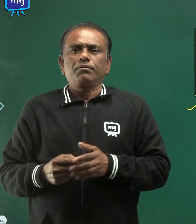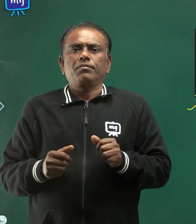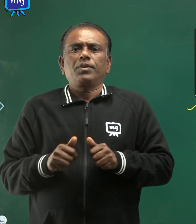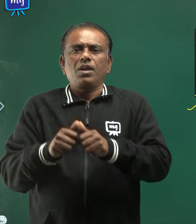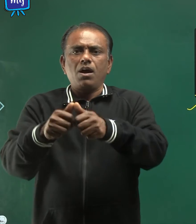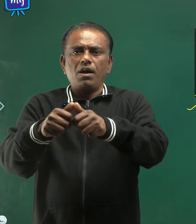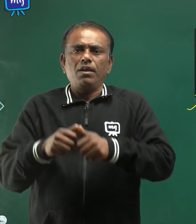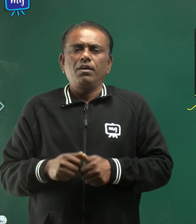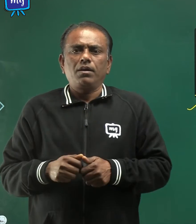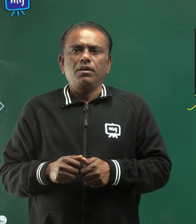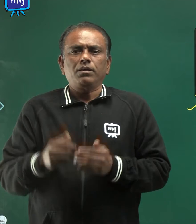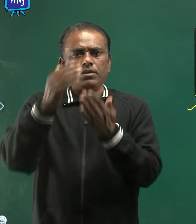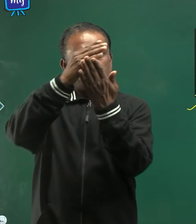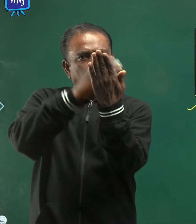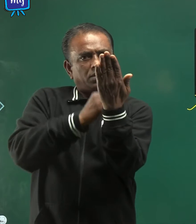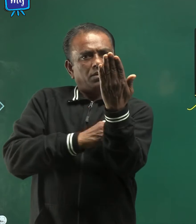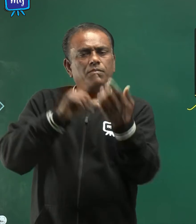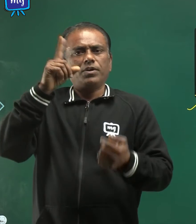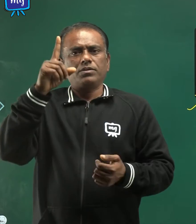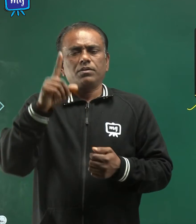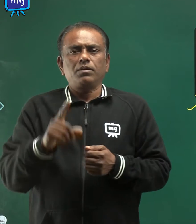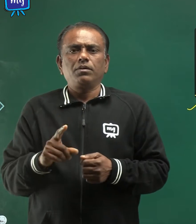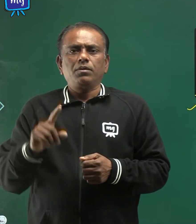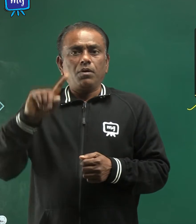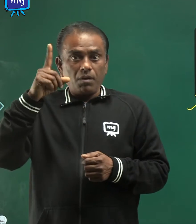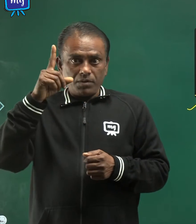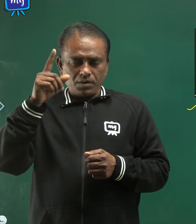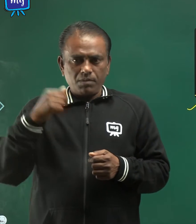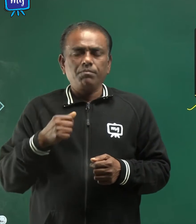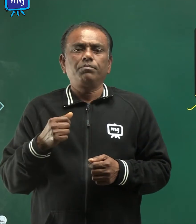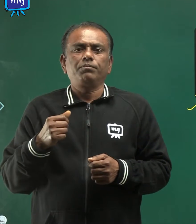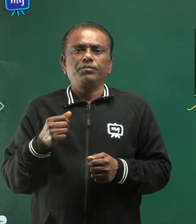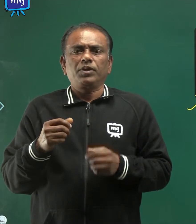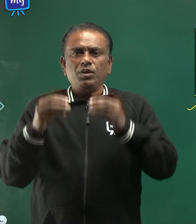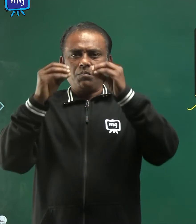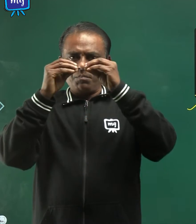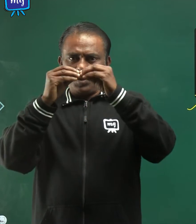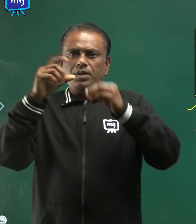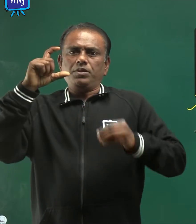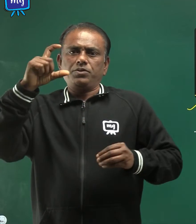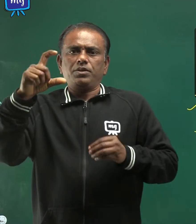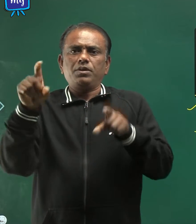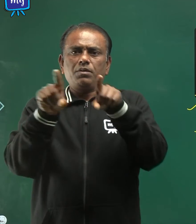हल। चरण 1 सर्वप्रथम BC बराबर